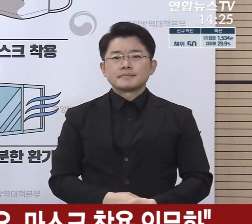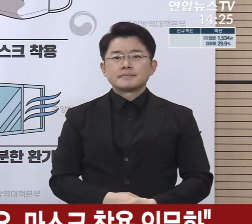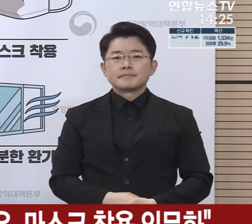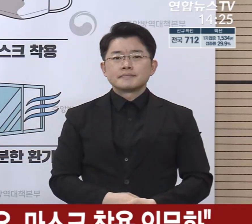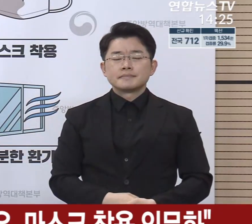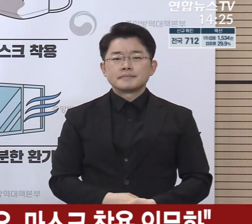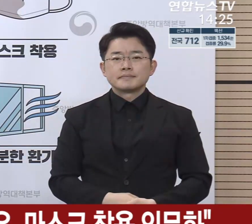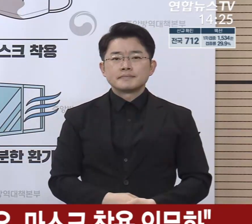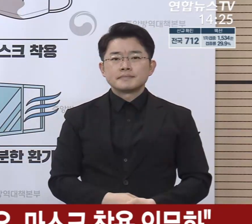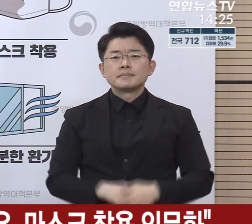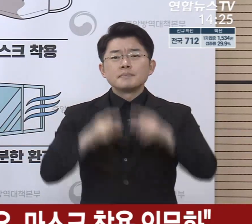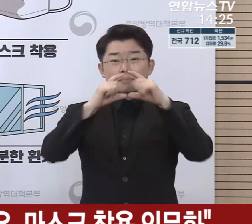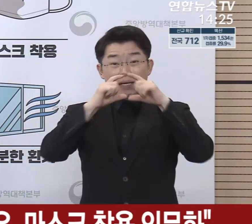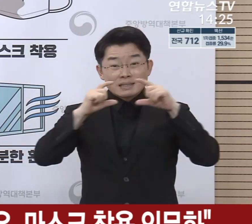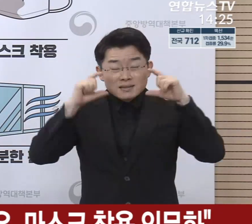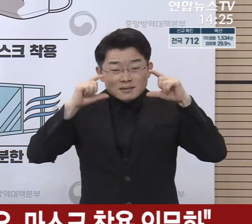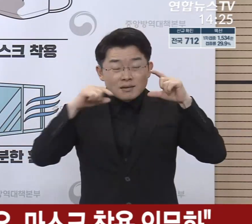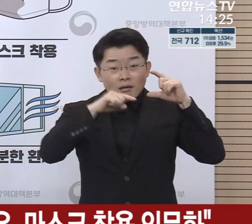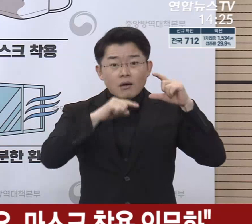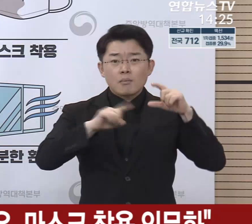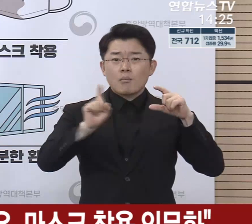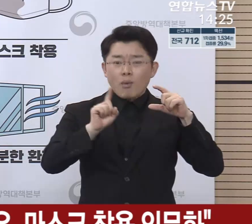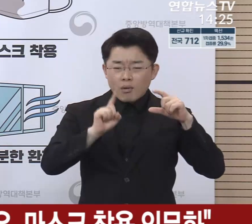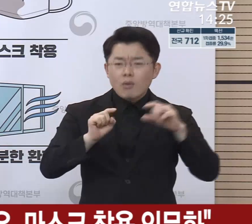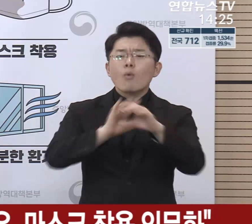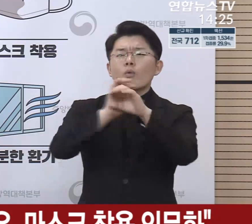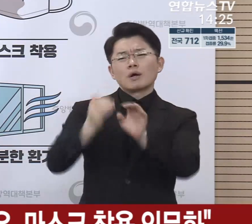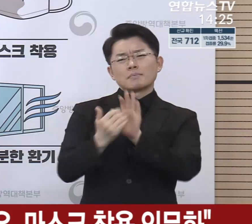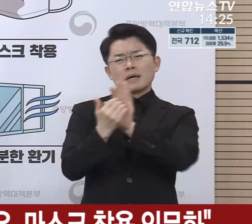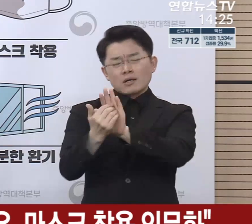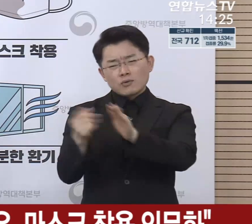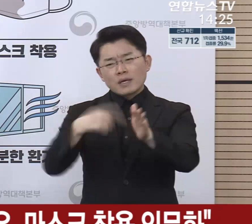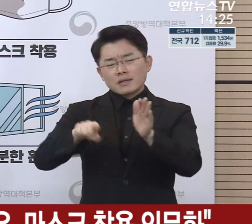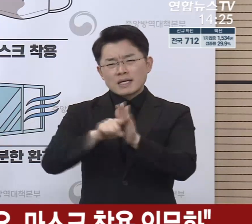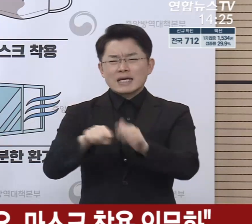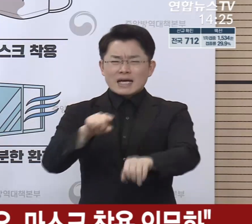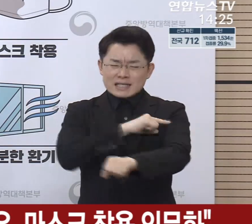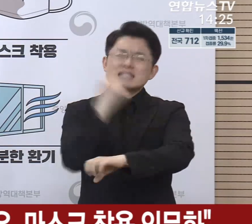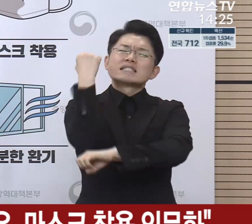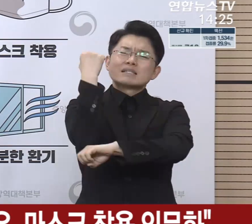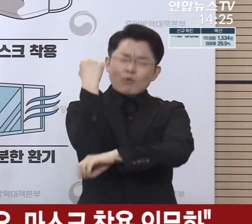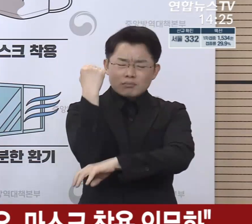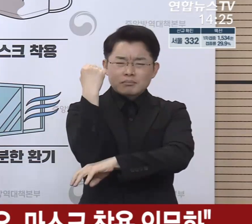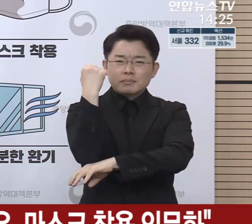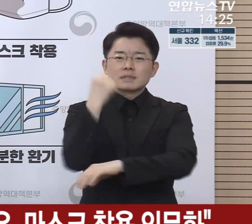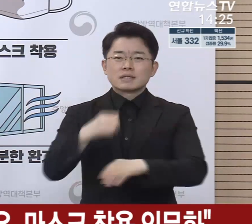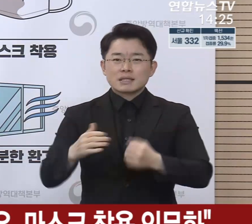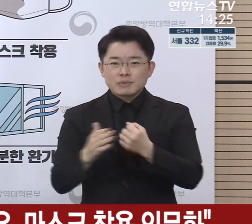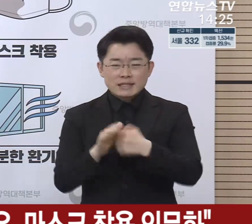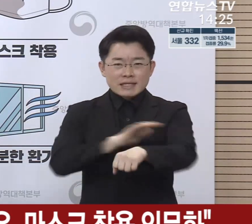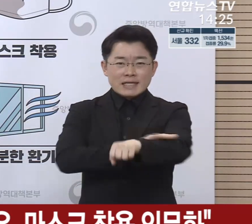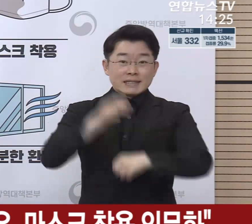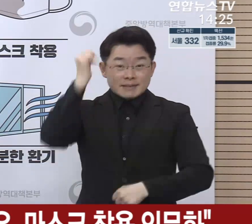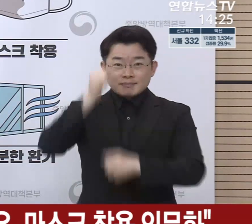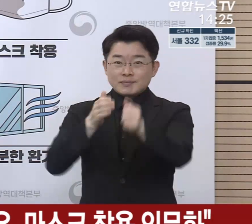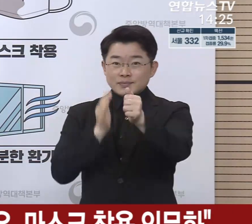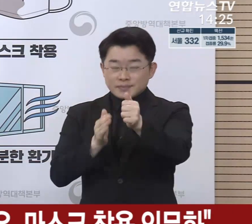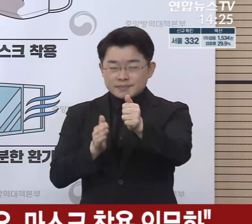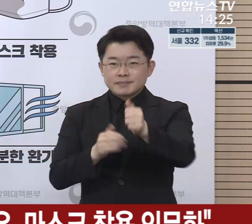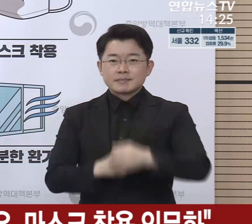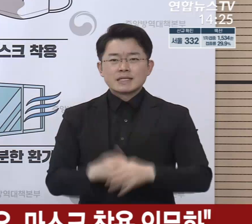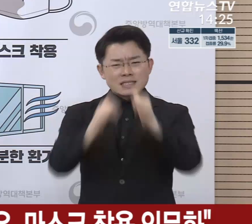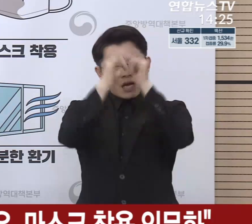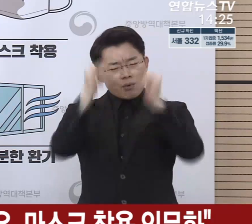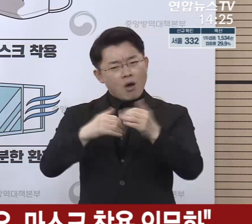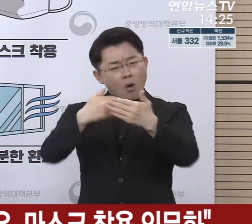권고드립니다. 마스크 착용은 최소한의 개인 방역 수단으로 사회적 거리두기와 예방접종 여부와 관계없이 모두 지켜주실